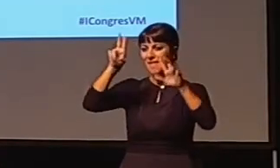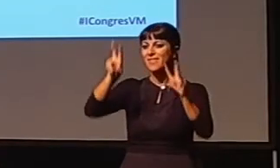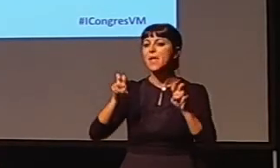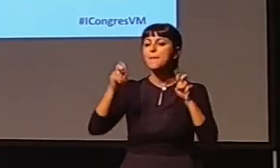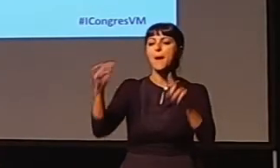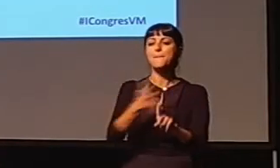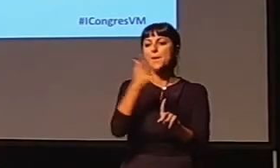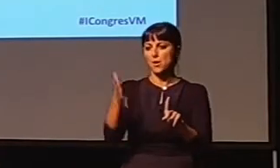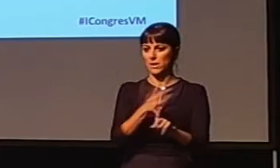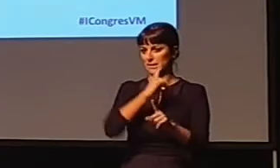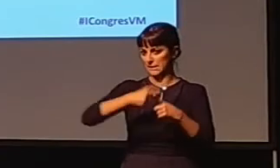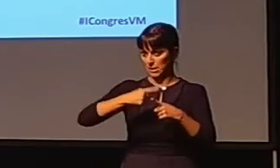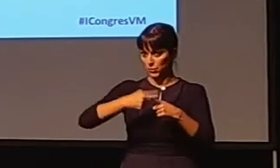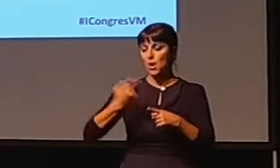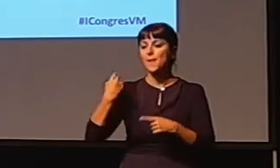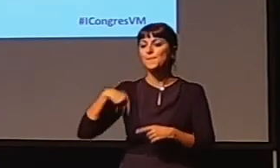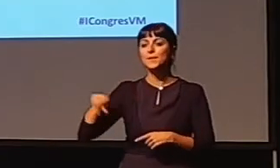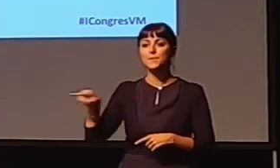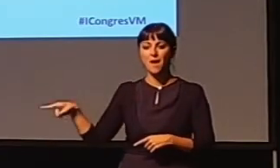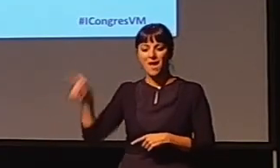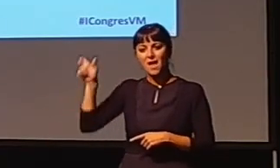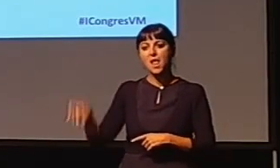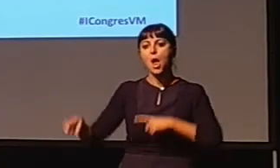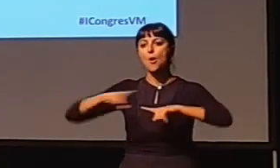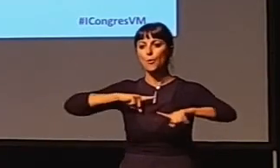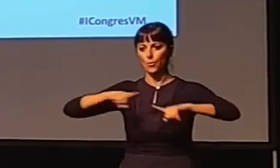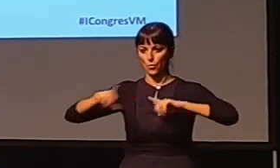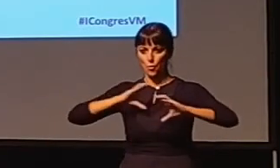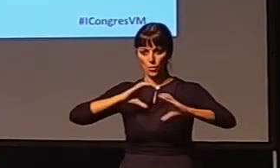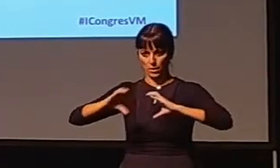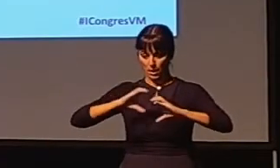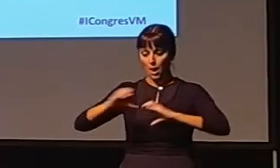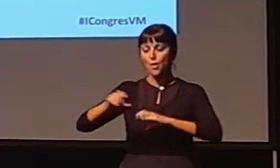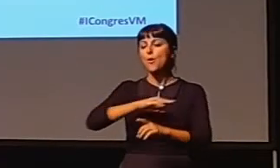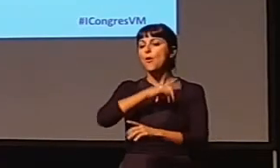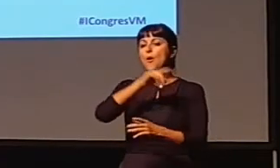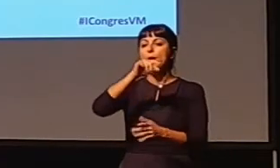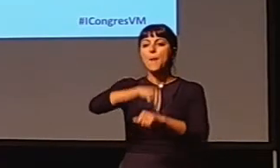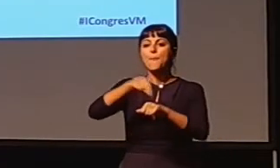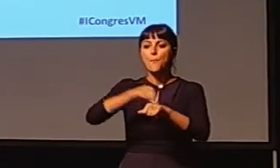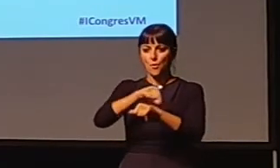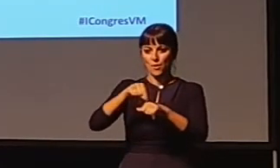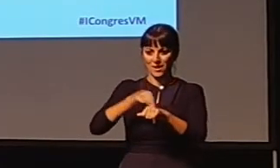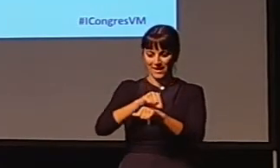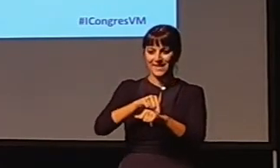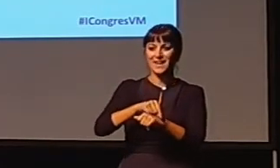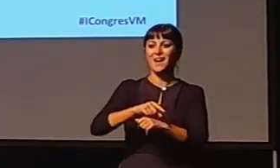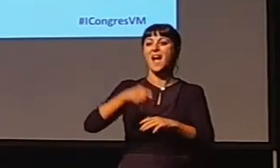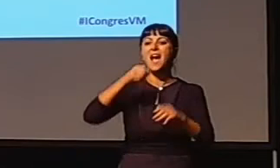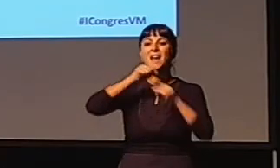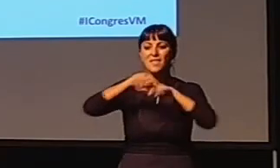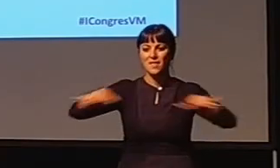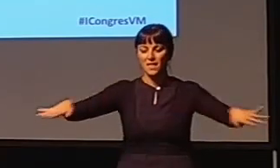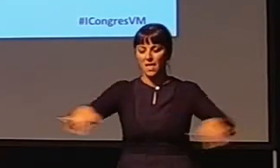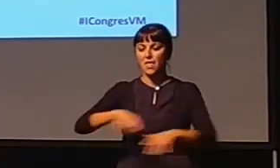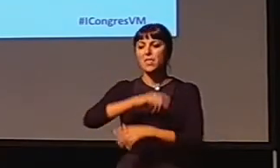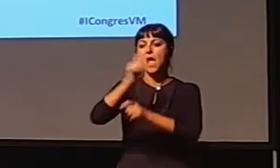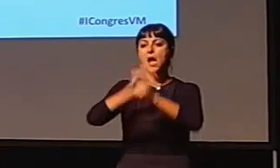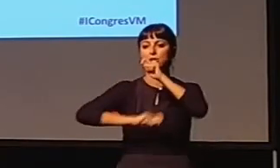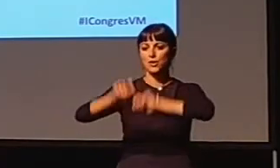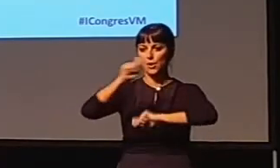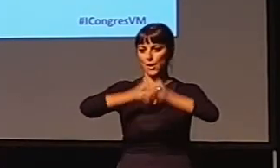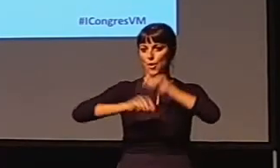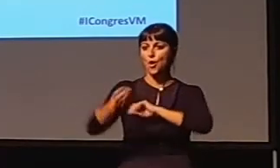La Montse Pineda és coordinadora d'incidència política de l'associació Creació Positiva i actualment també